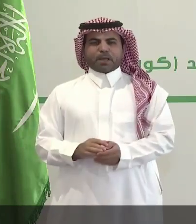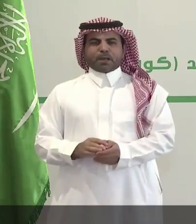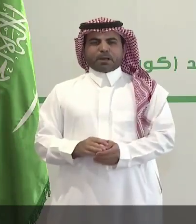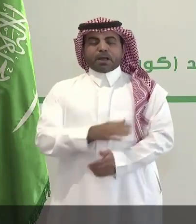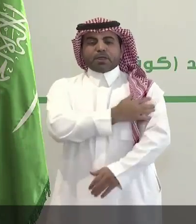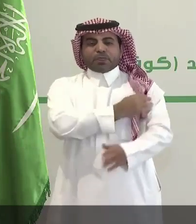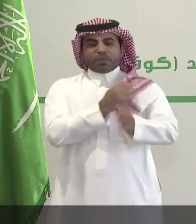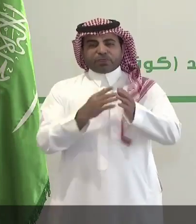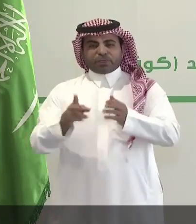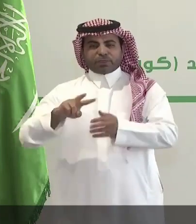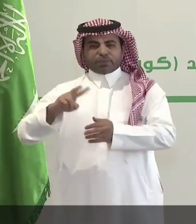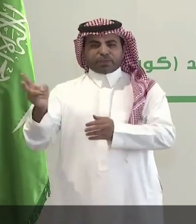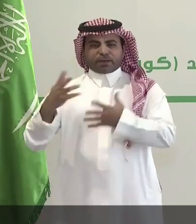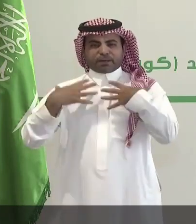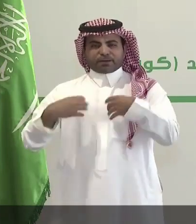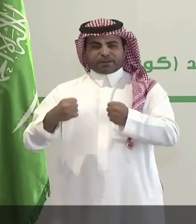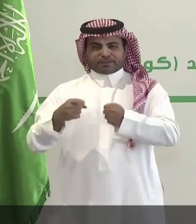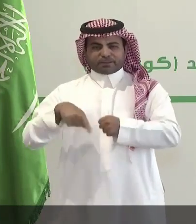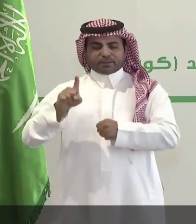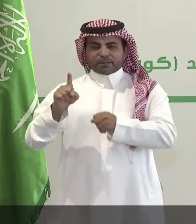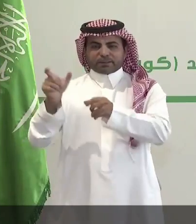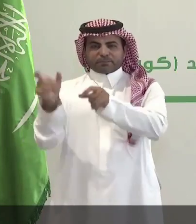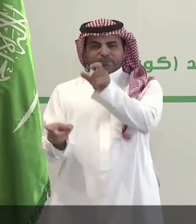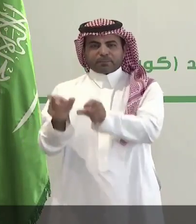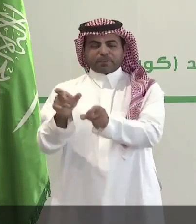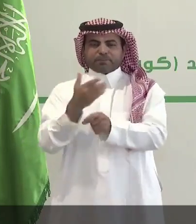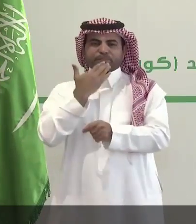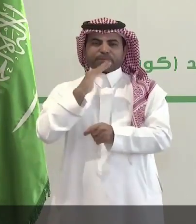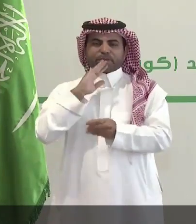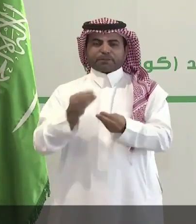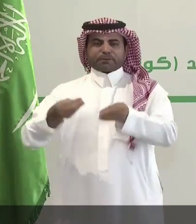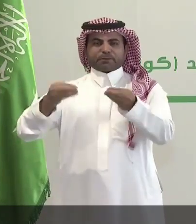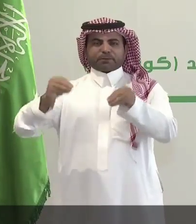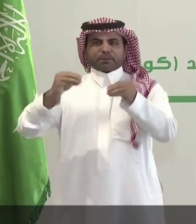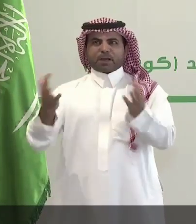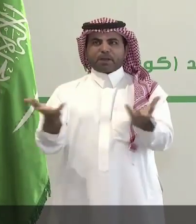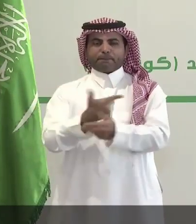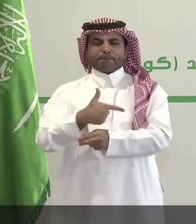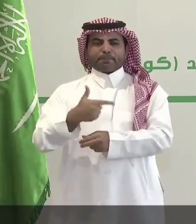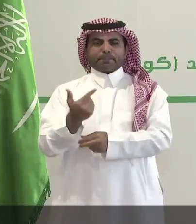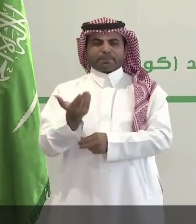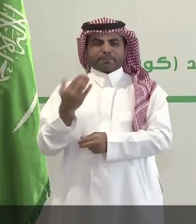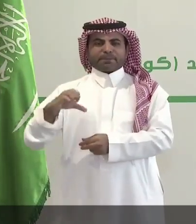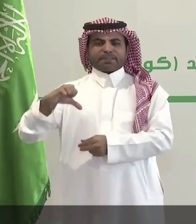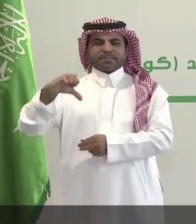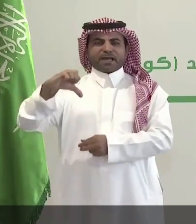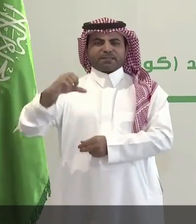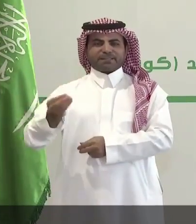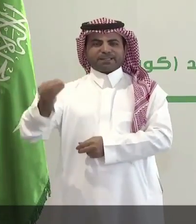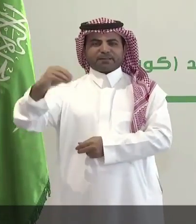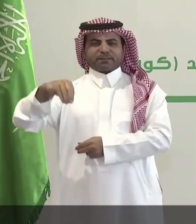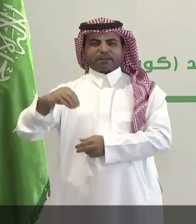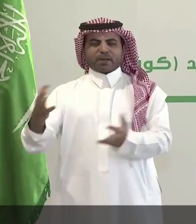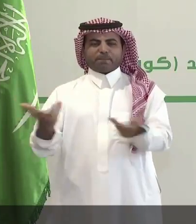الحالات المتعافية بحمد الله تعالى ارتفعت وبلغت بإضافة 9 حالات إليها